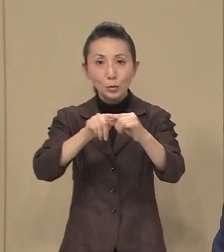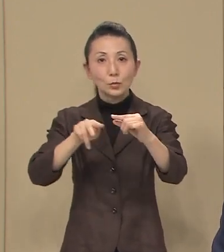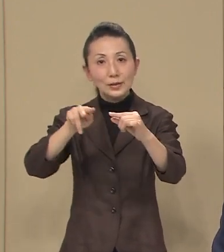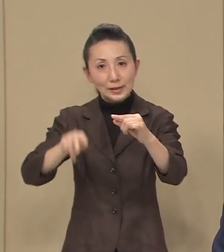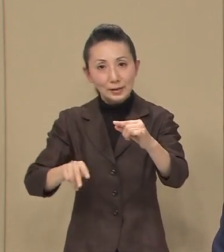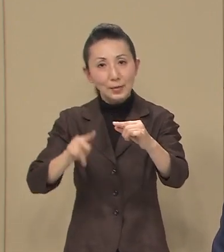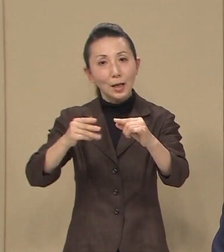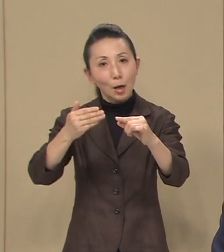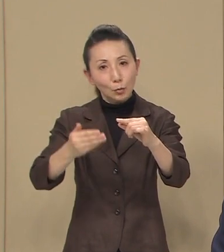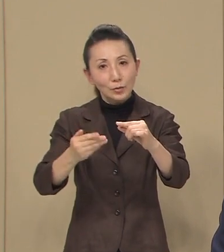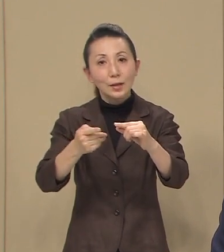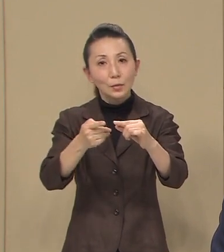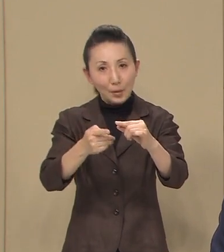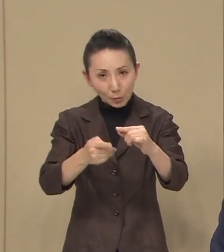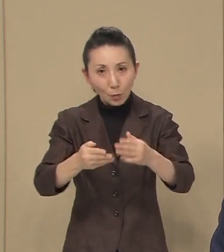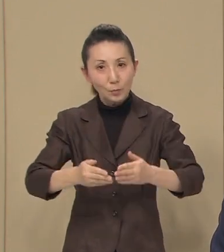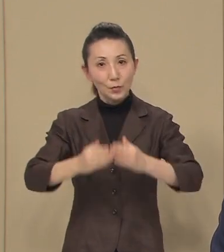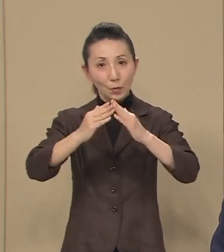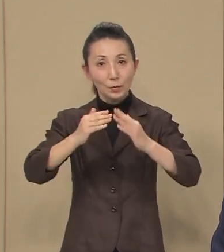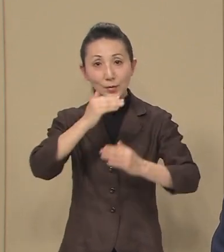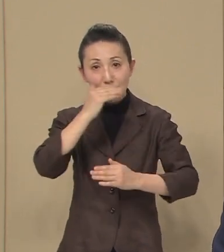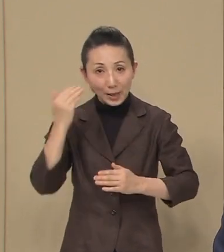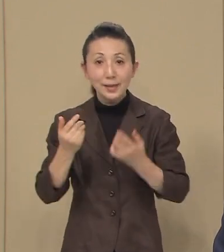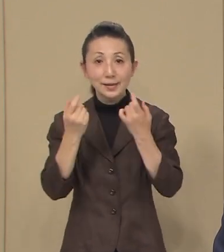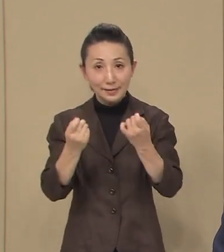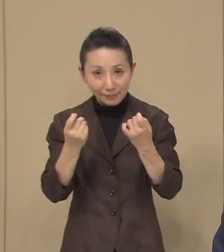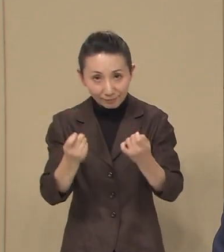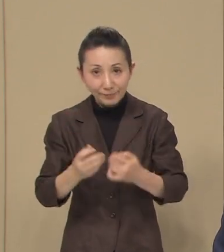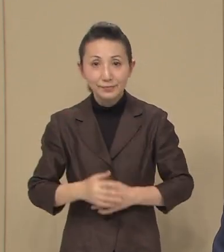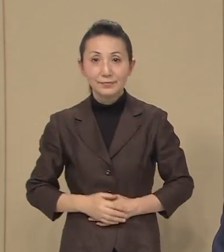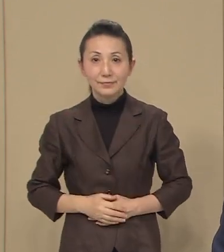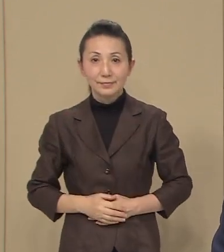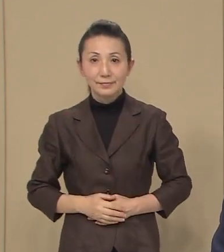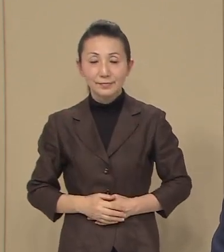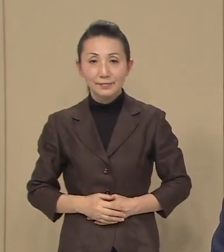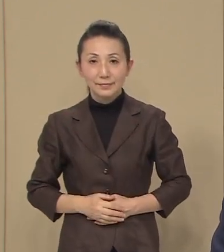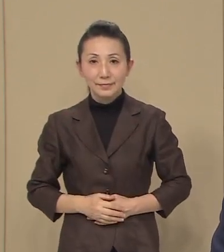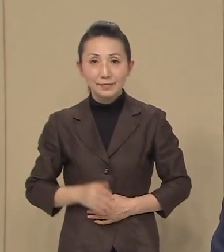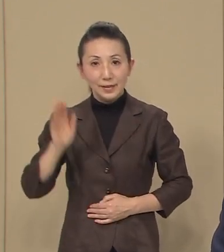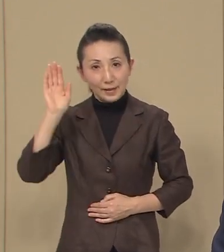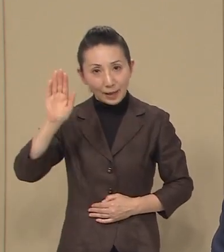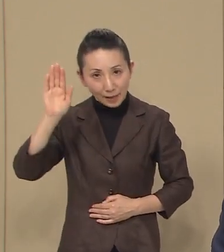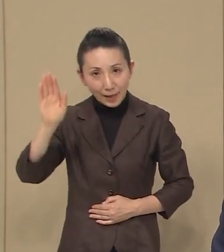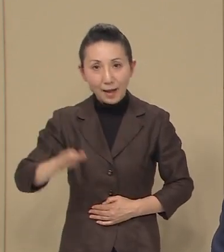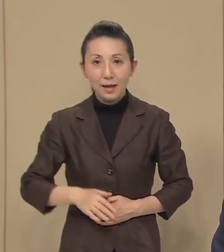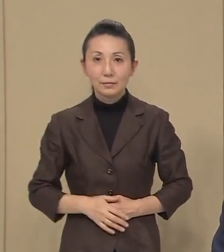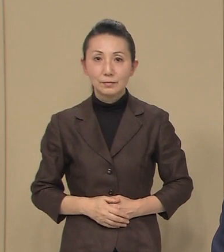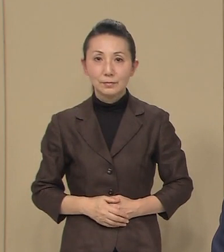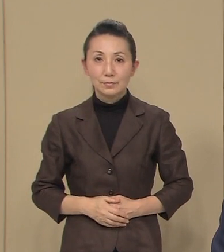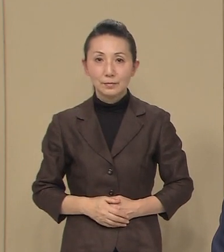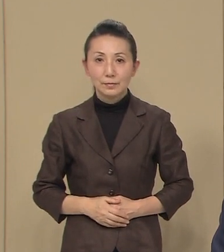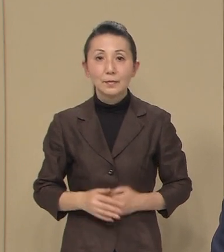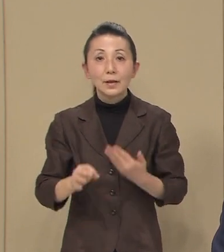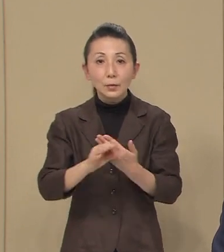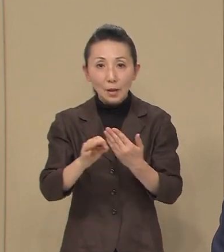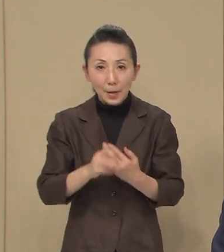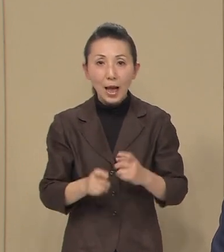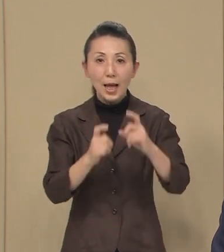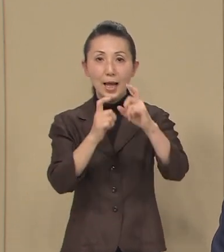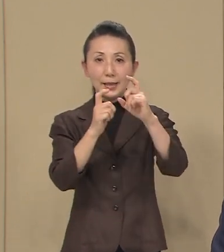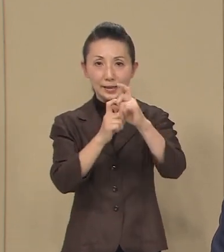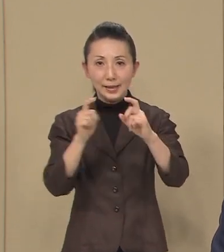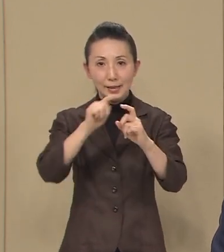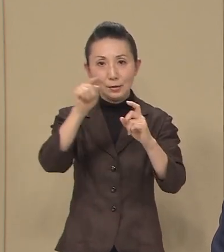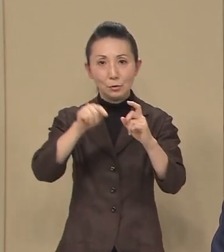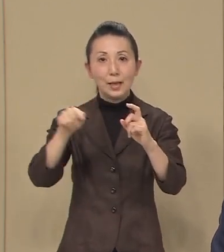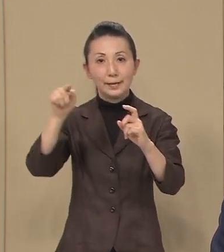ができたら素晴らしいと思いませんか私はやがて今のG20とか経済では